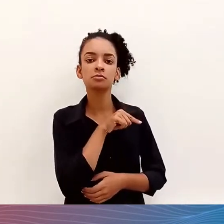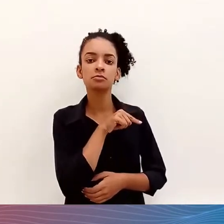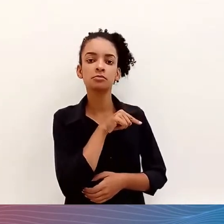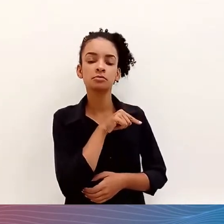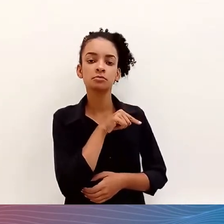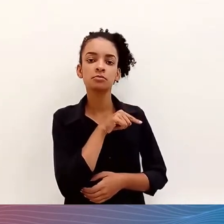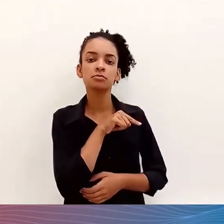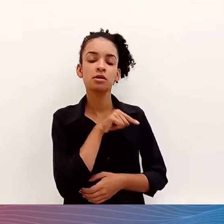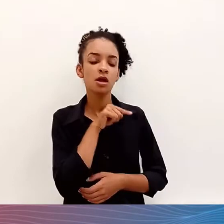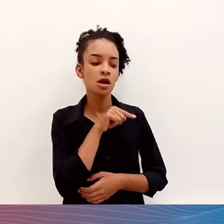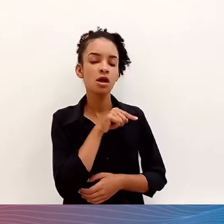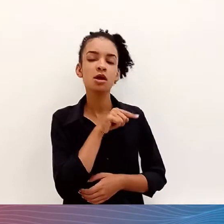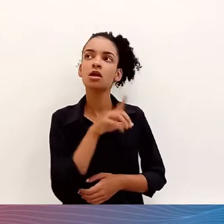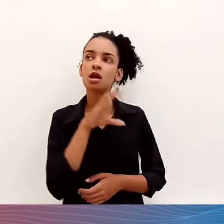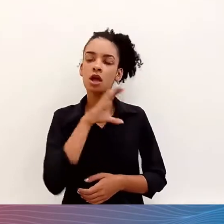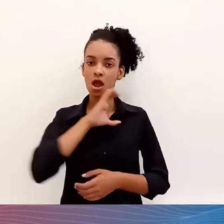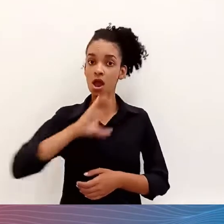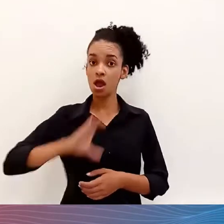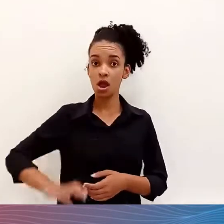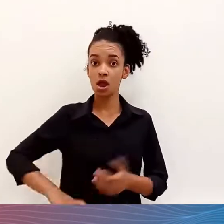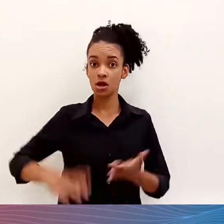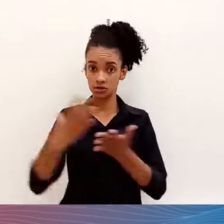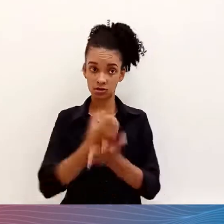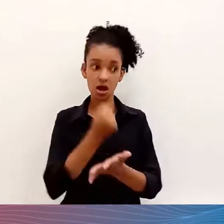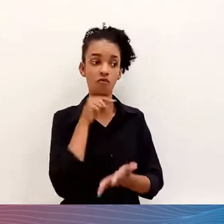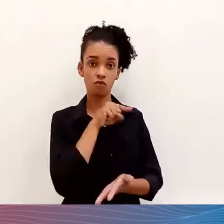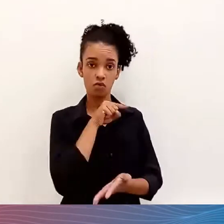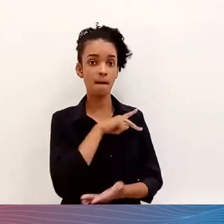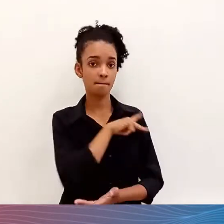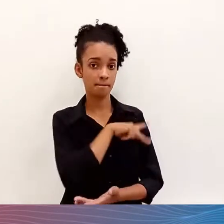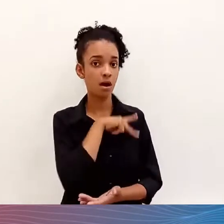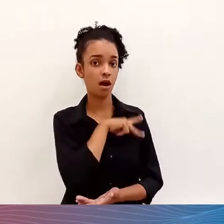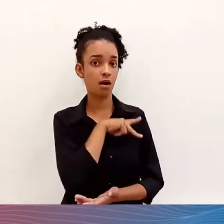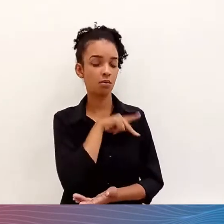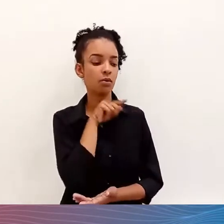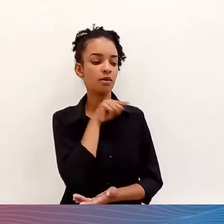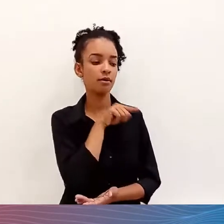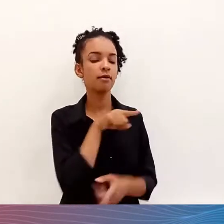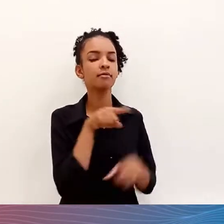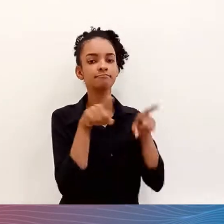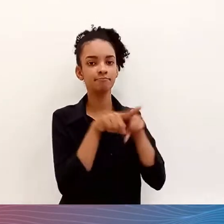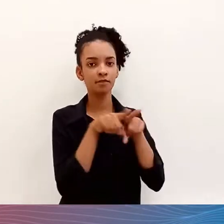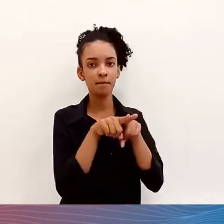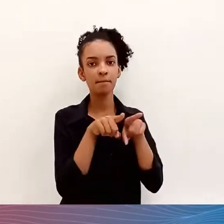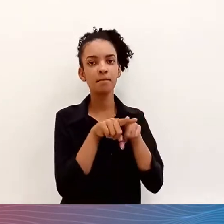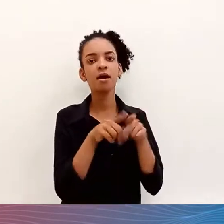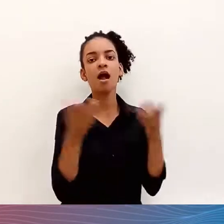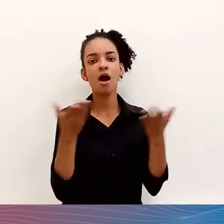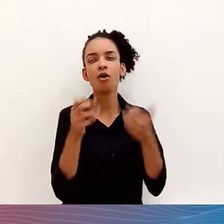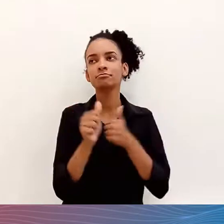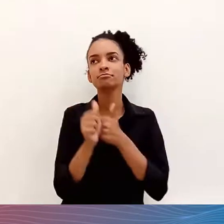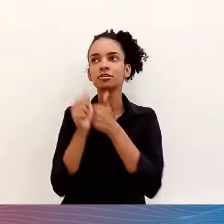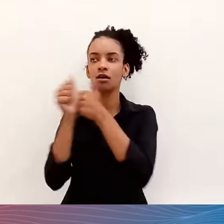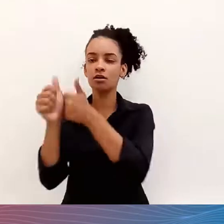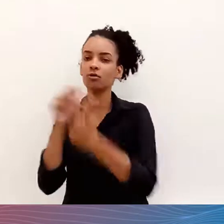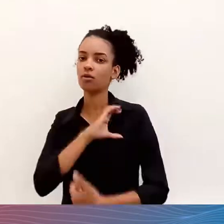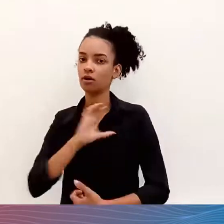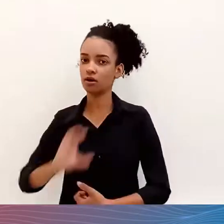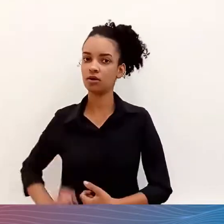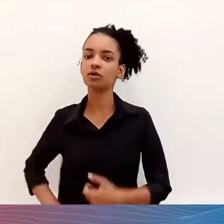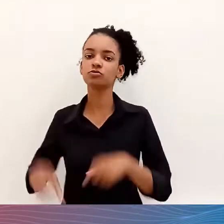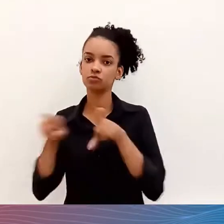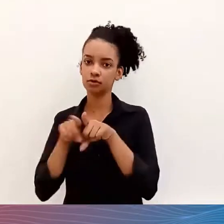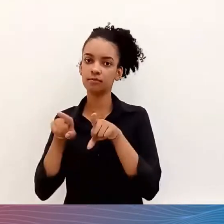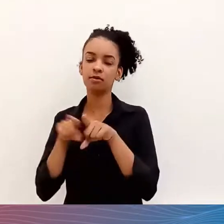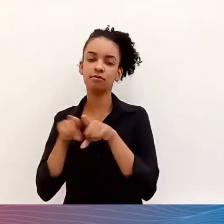cativo. E ele se tornou um desses cativos, seguidores de Cristo, do grande general. E ele se tornou